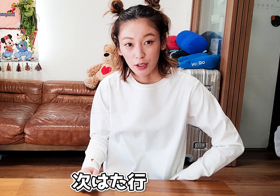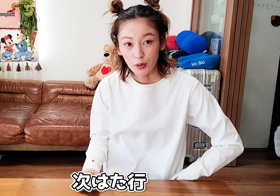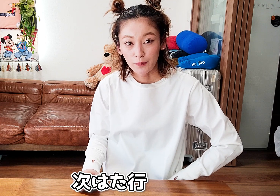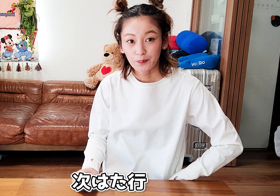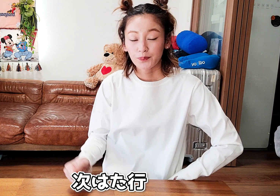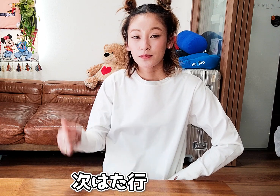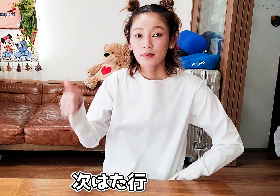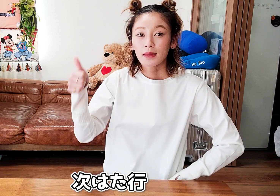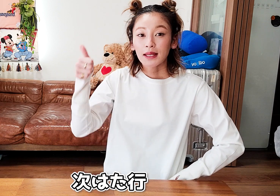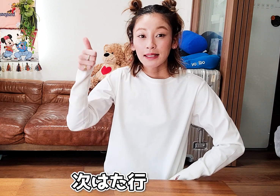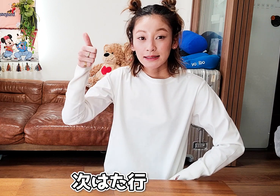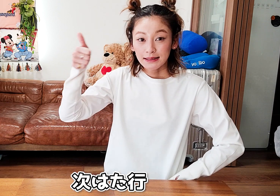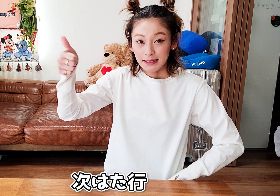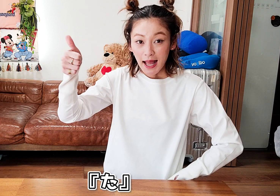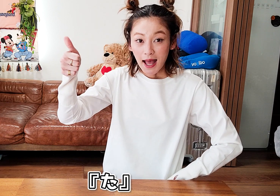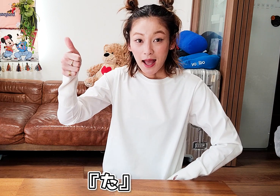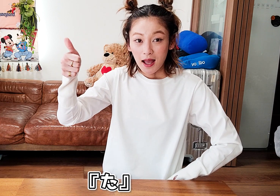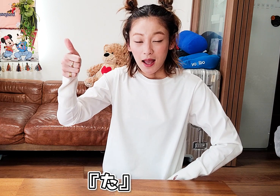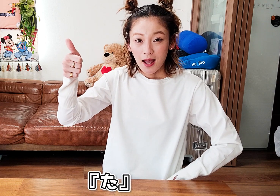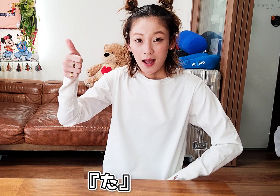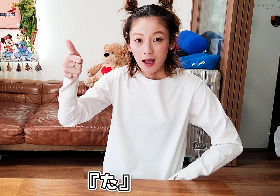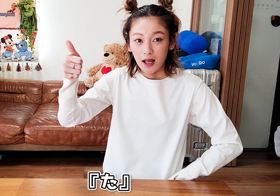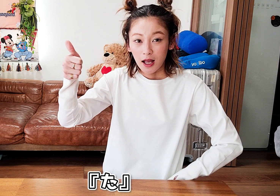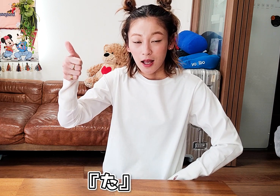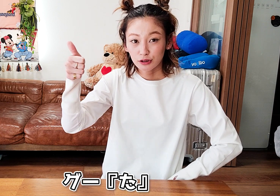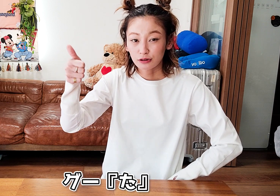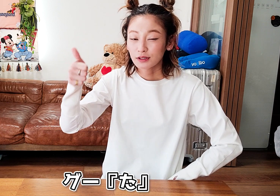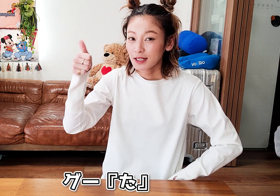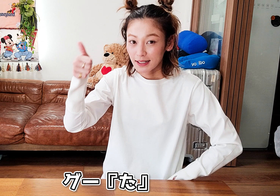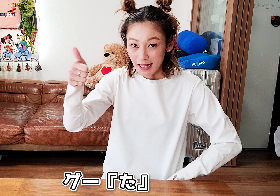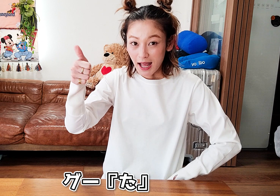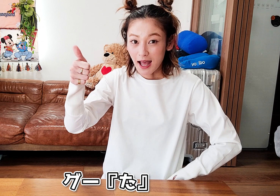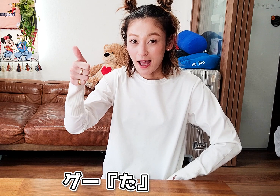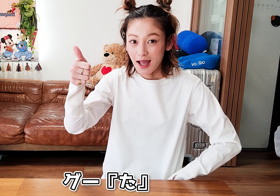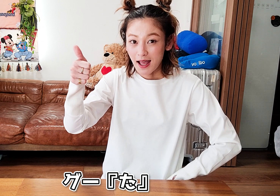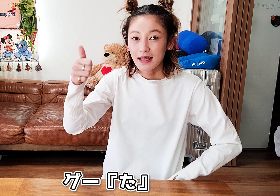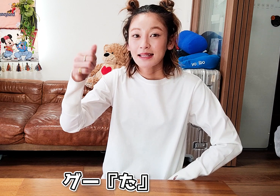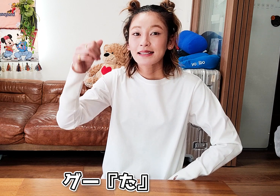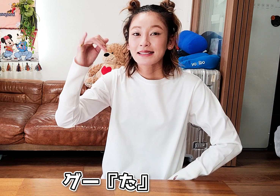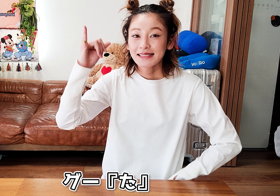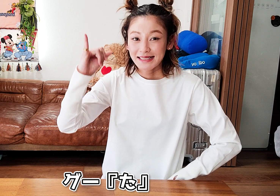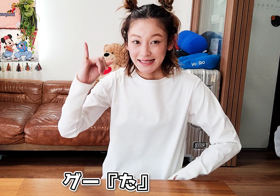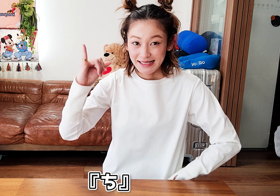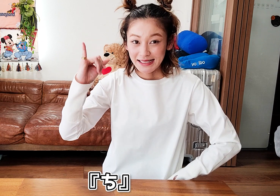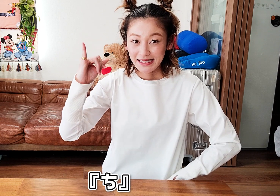行、た、ぐ、た、ち、